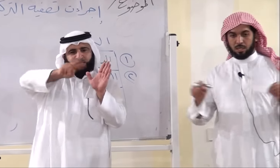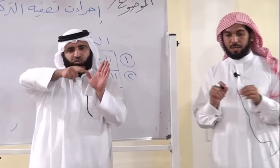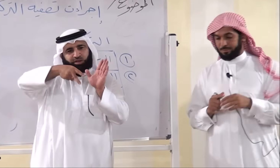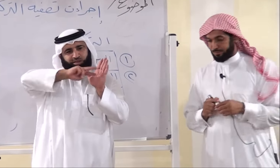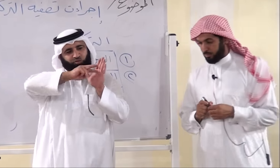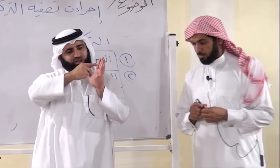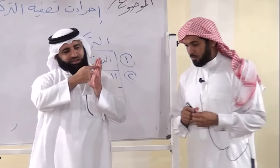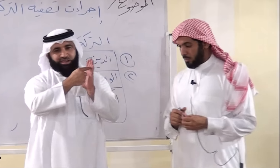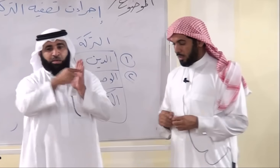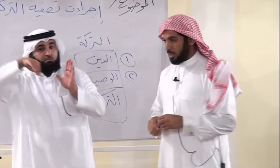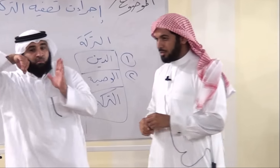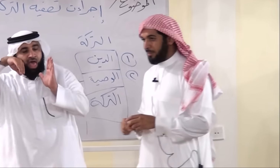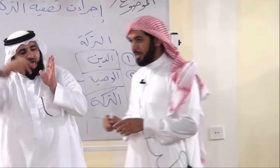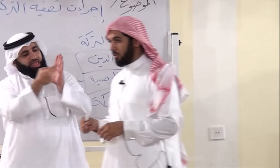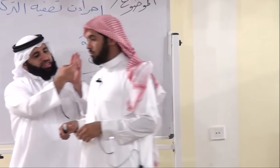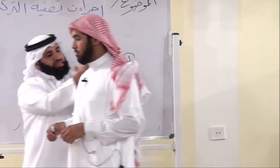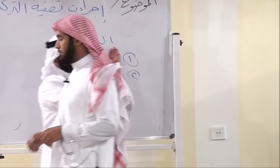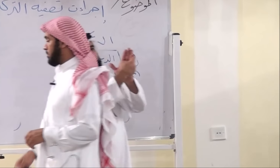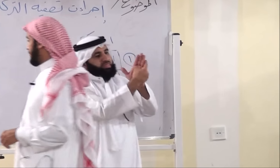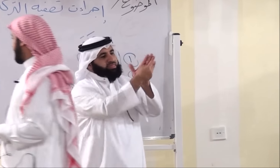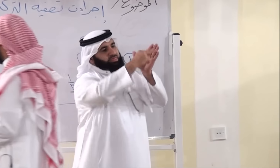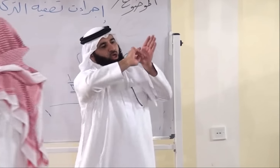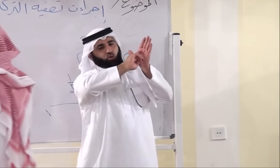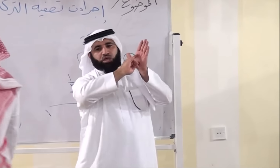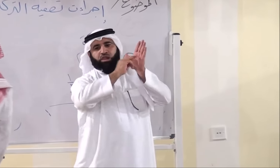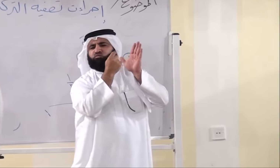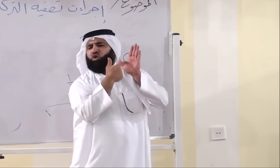الى ارقام. طبعا